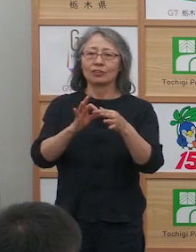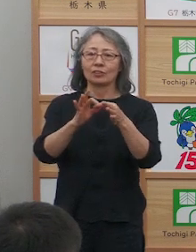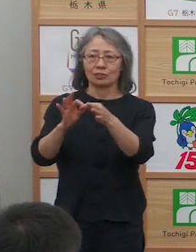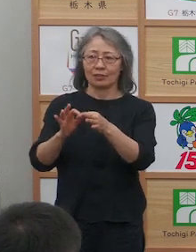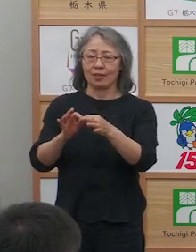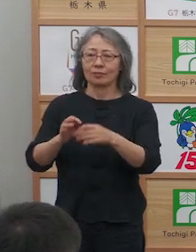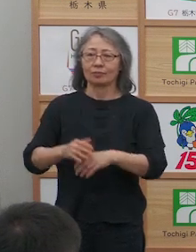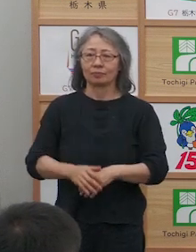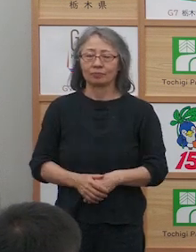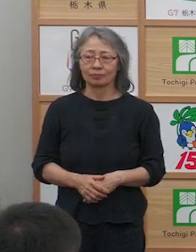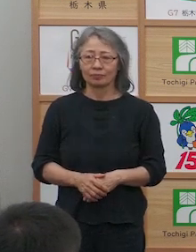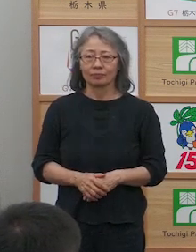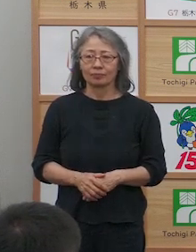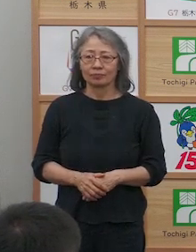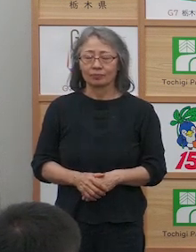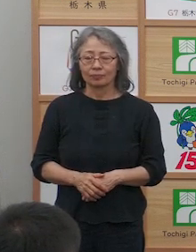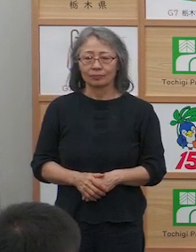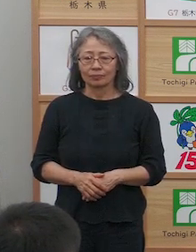でございます。